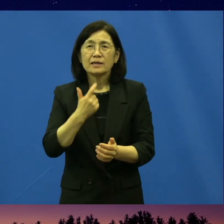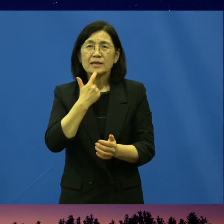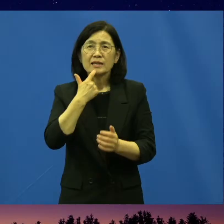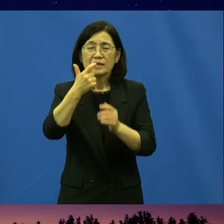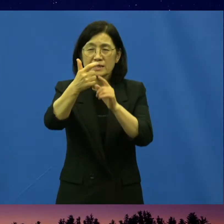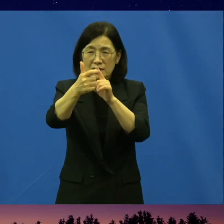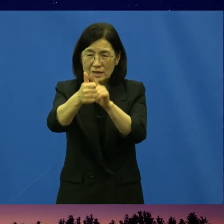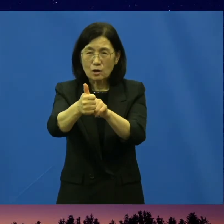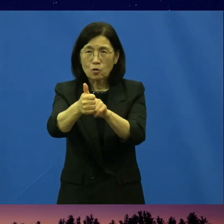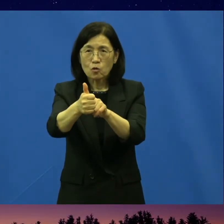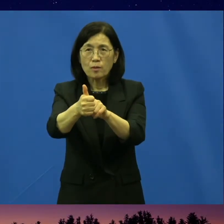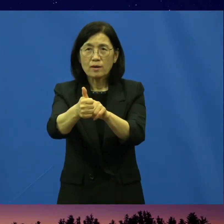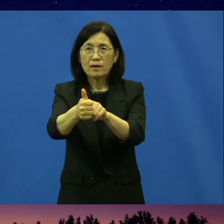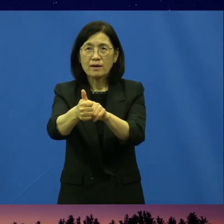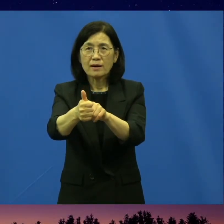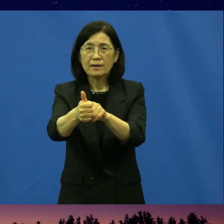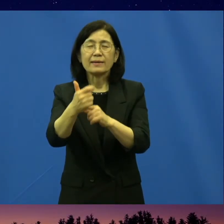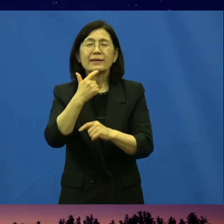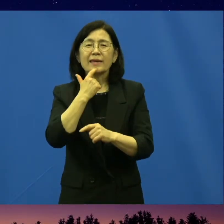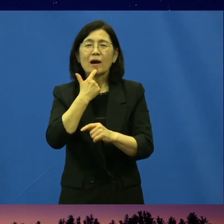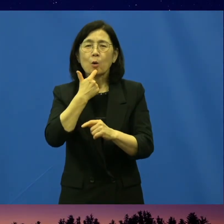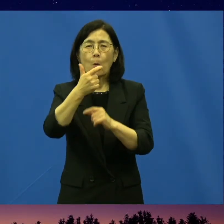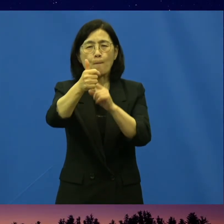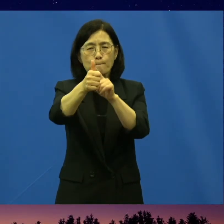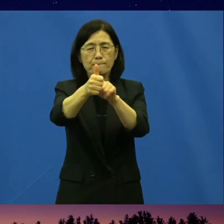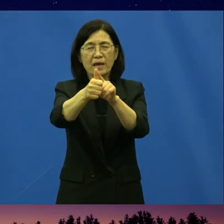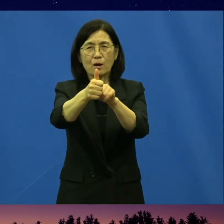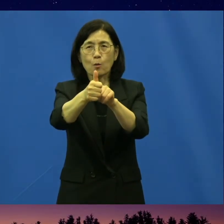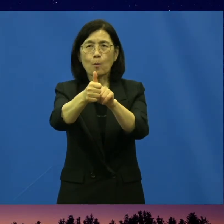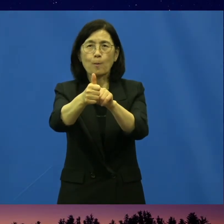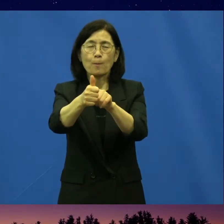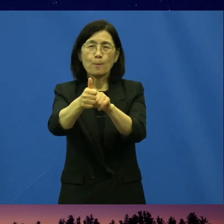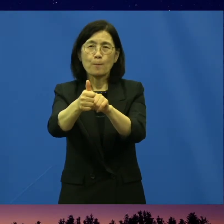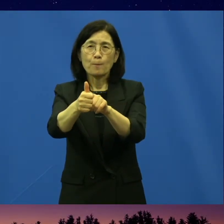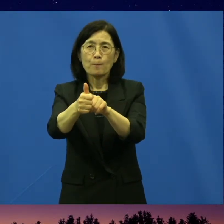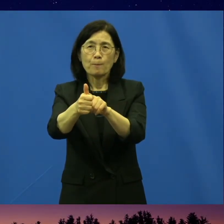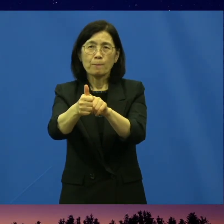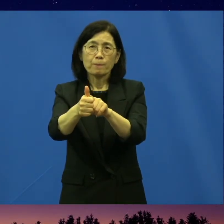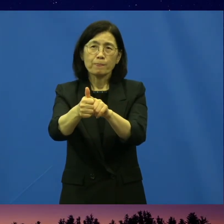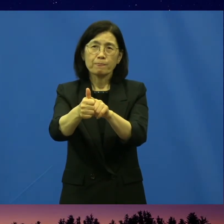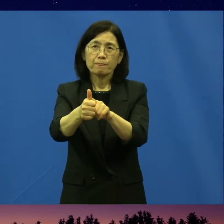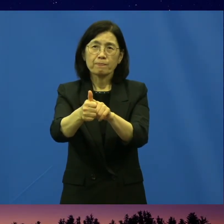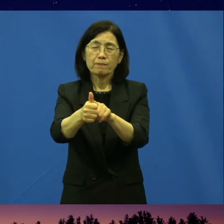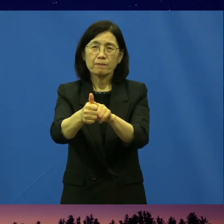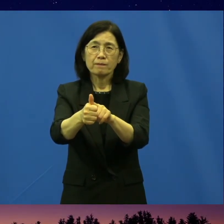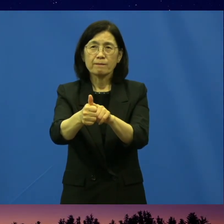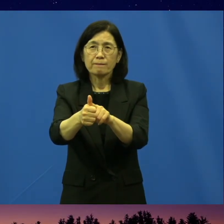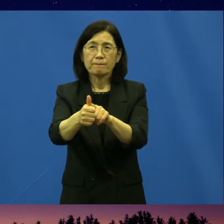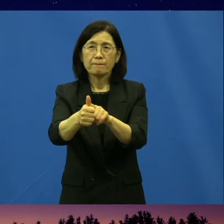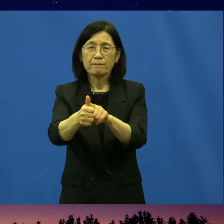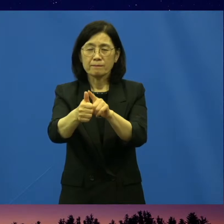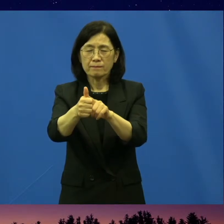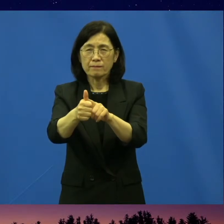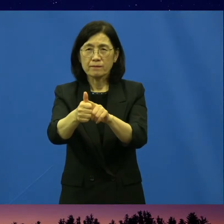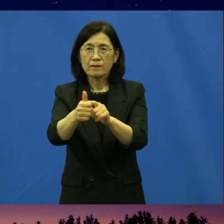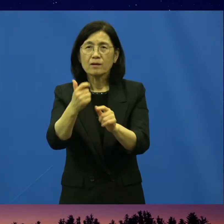너를 창조하신 여 야곱이라는 단어가 야곱이라는 이름. 여러분 우리가 구약의 야곱을 잘